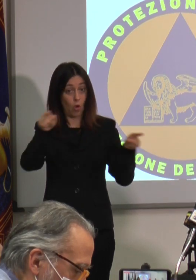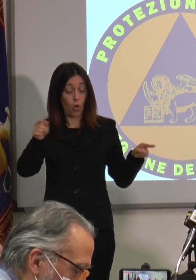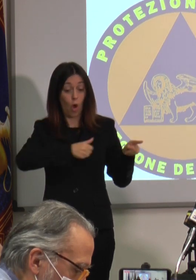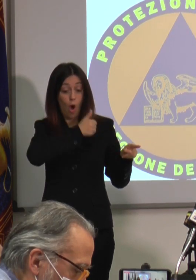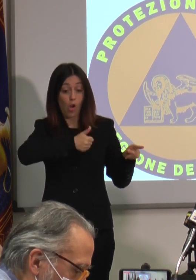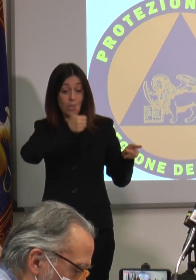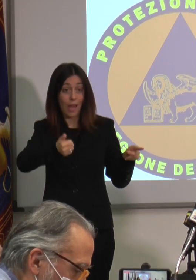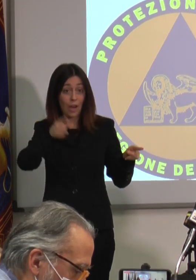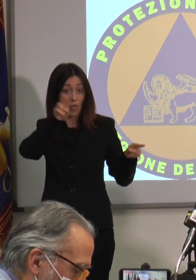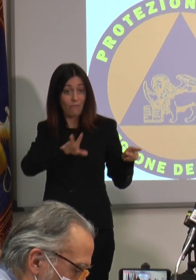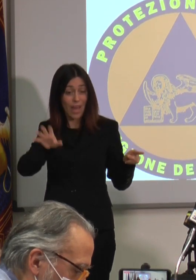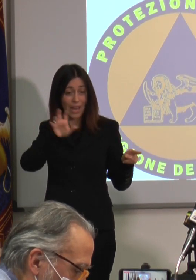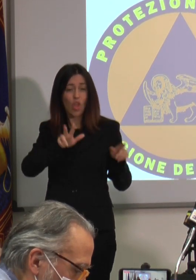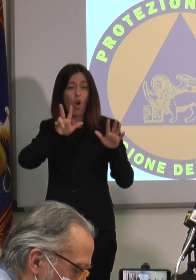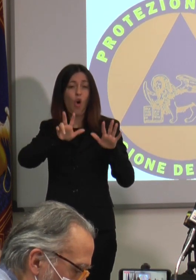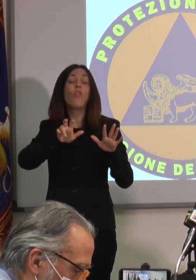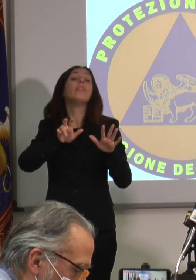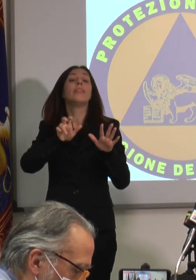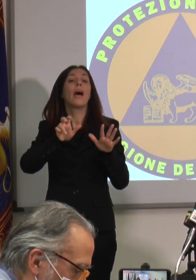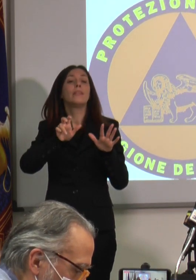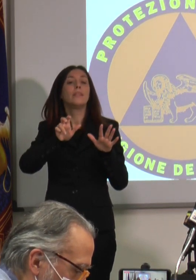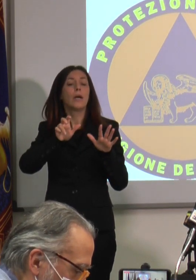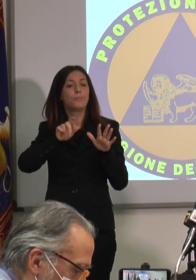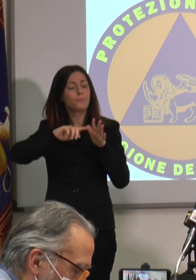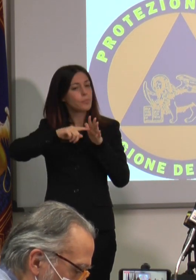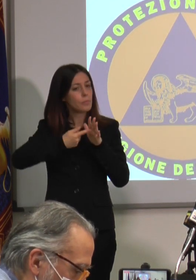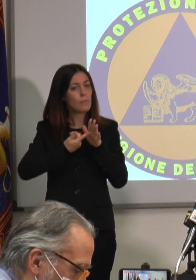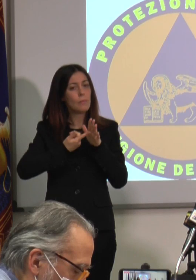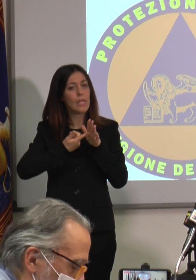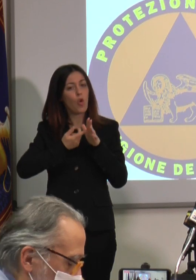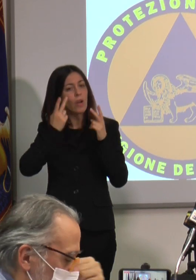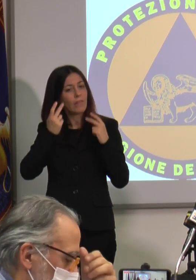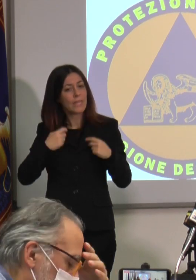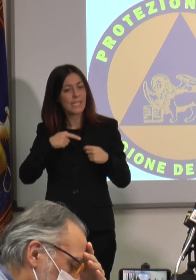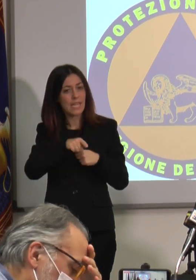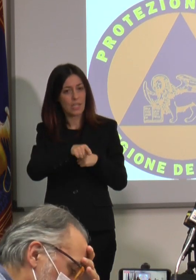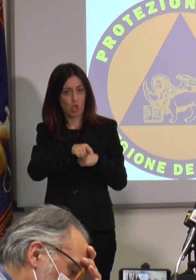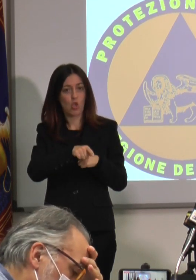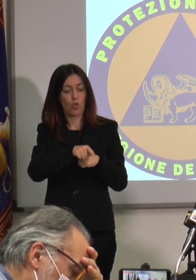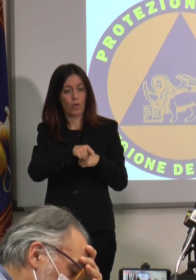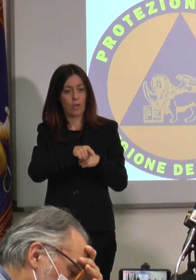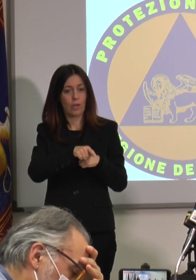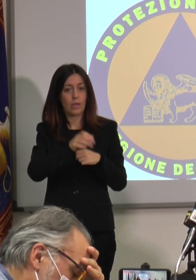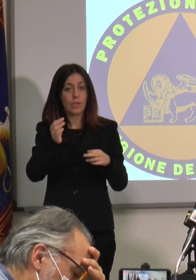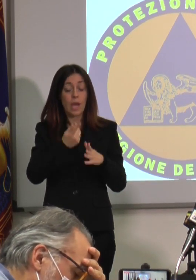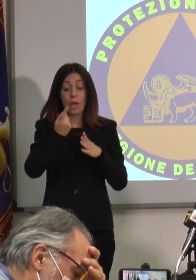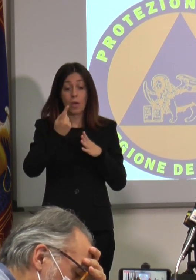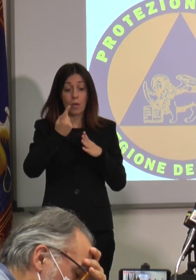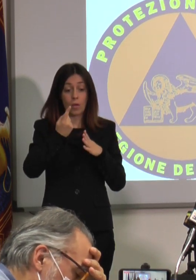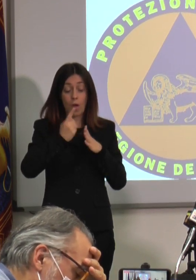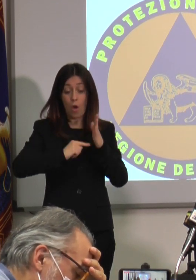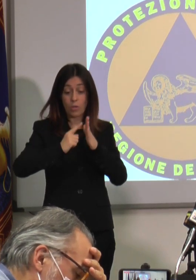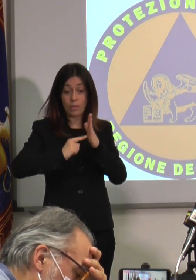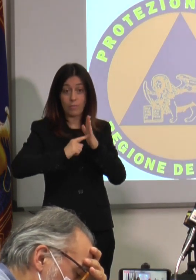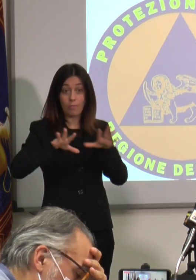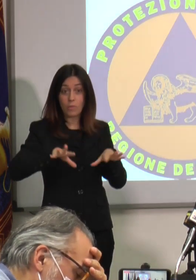sanitarie all'anno. Quindi ogni mese di fermo sono 7 milioni di prestazioni che dobbiamo recuperare, oltre al trauma